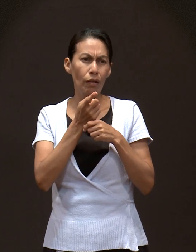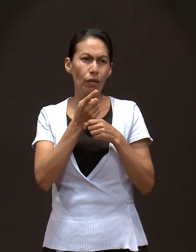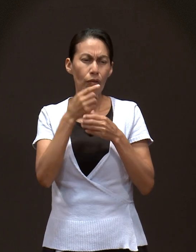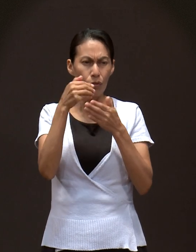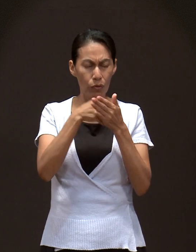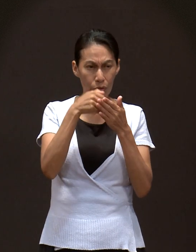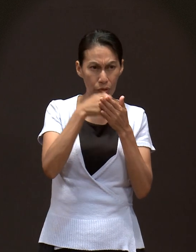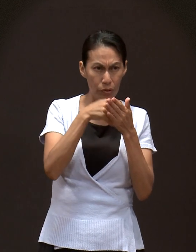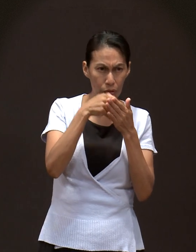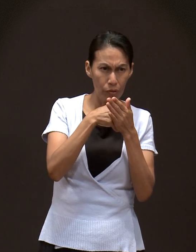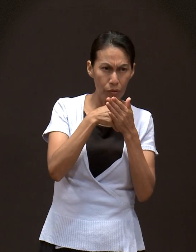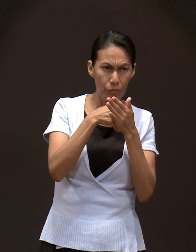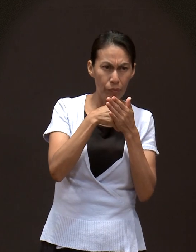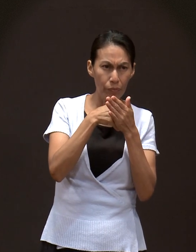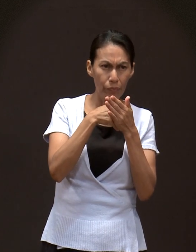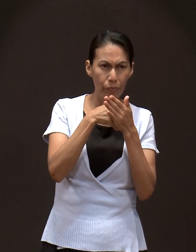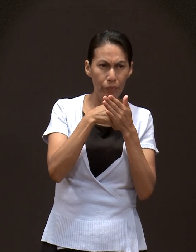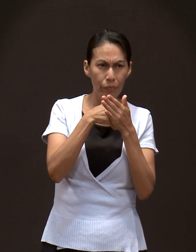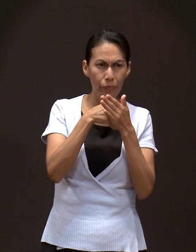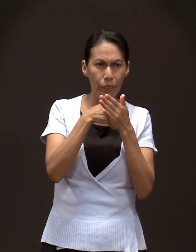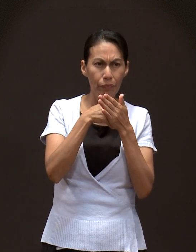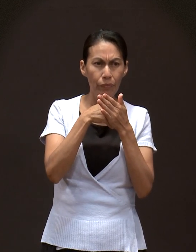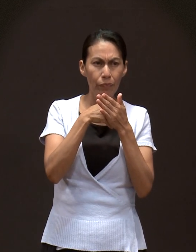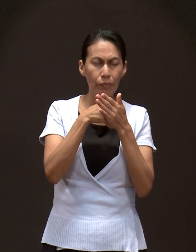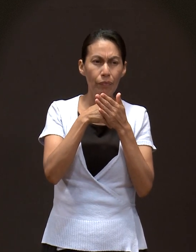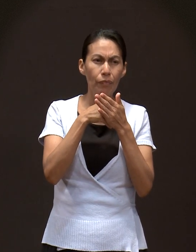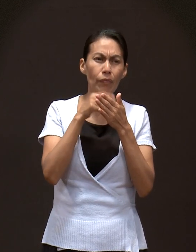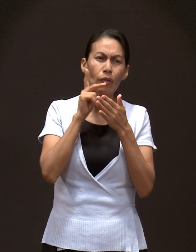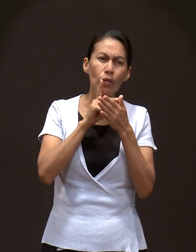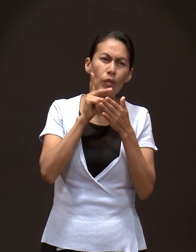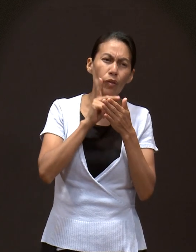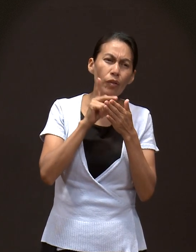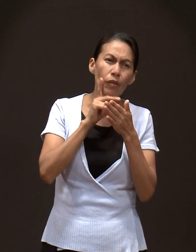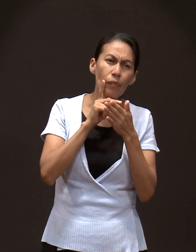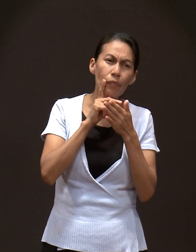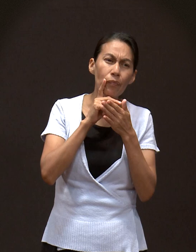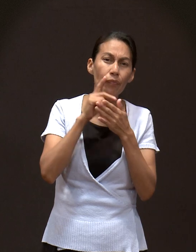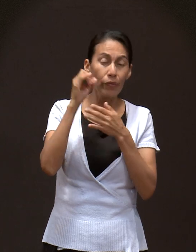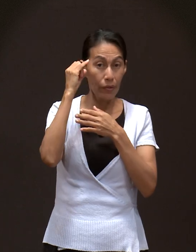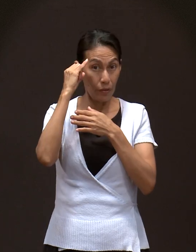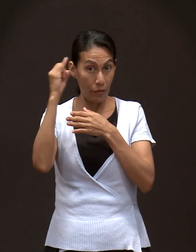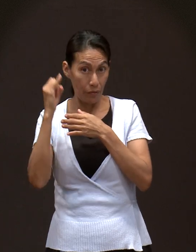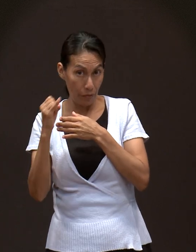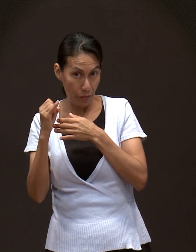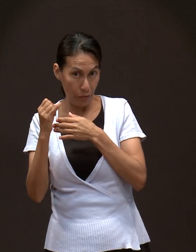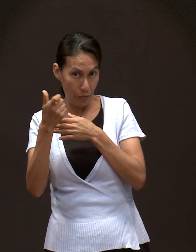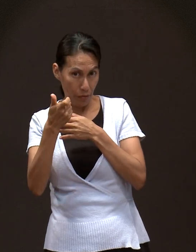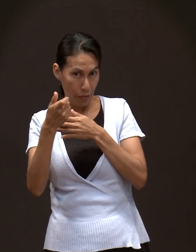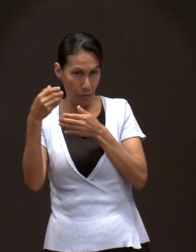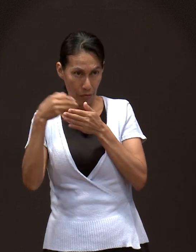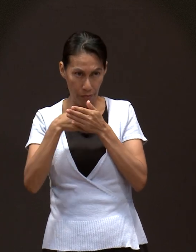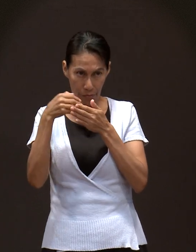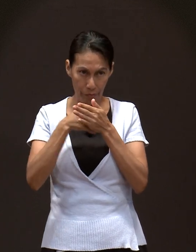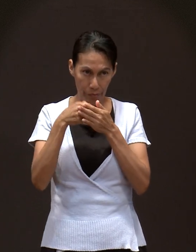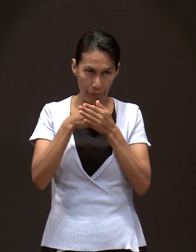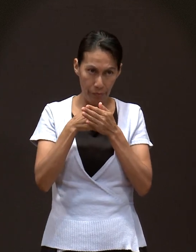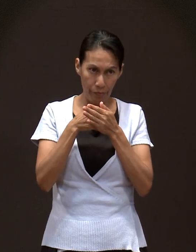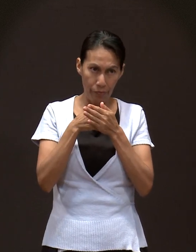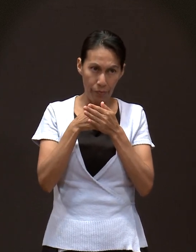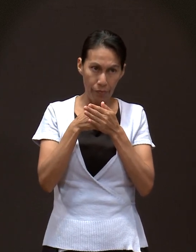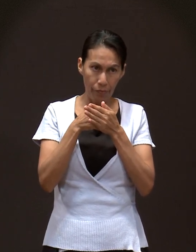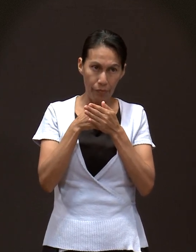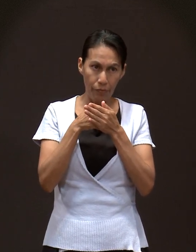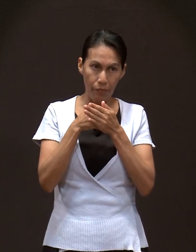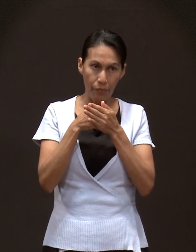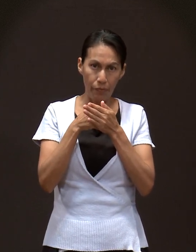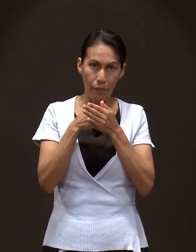un sobrecito le dio a una persona, creo que era el jefe, pero le dio, mira, te voy a dar este dinero en un